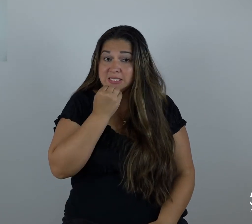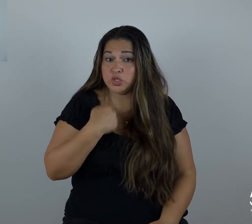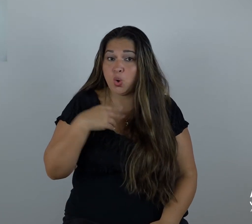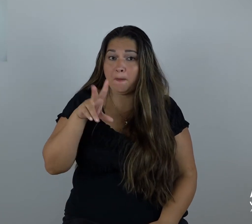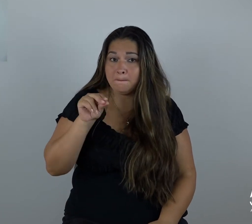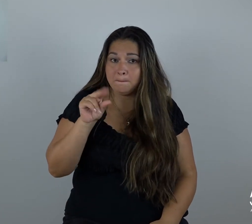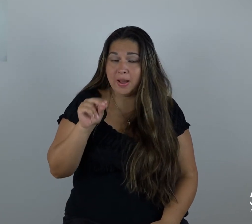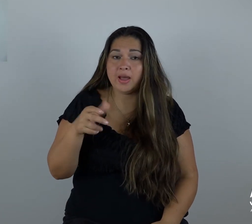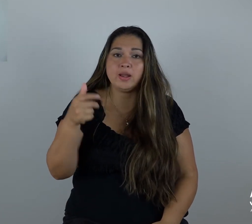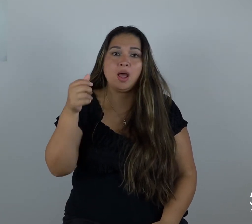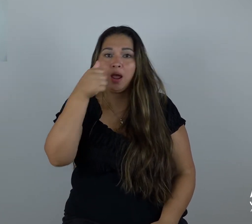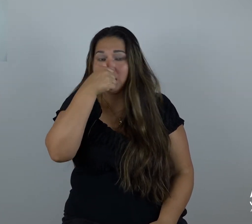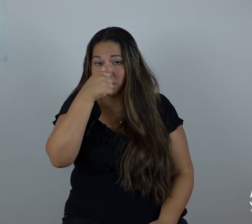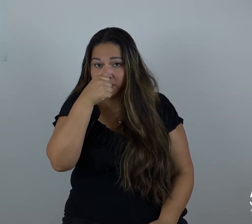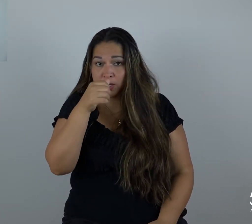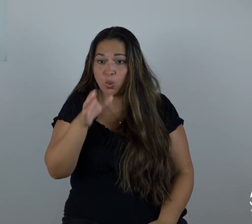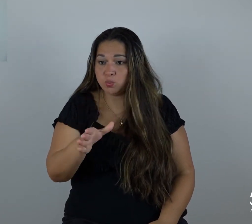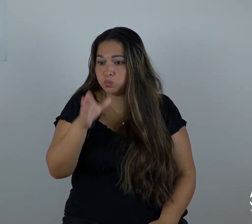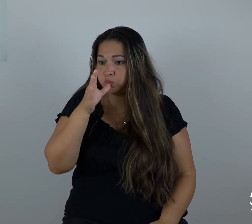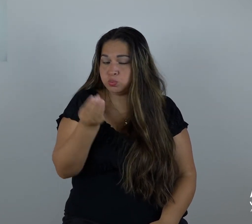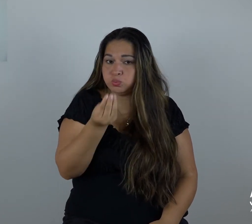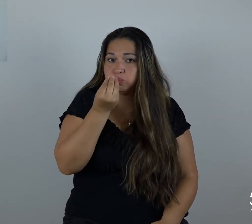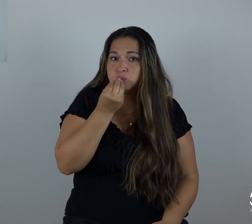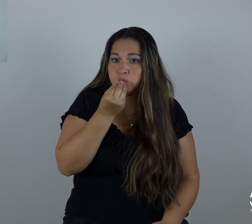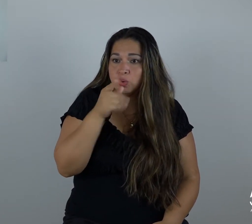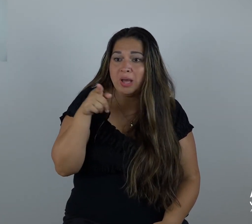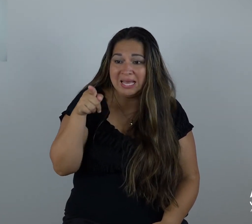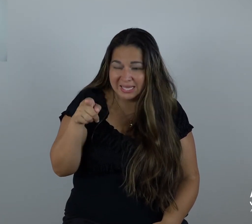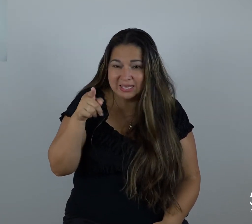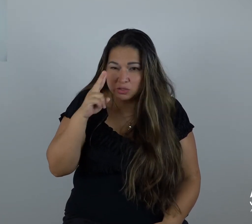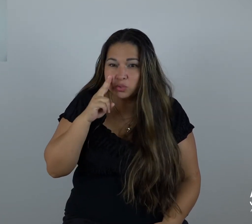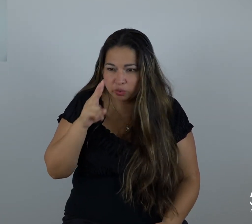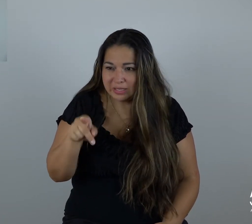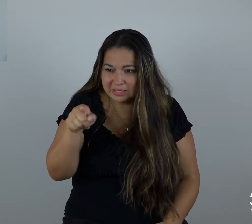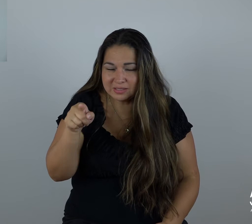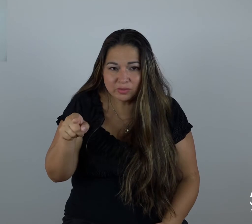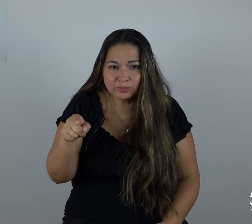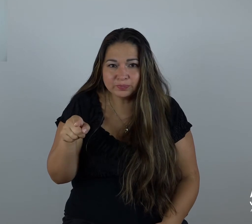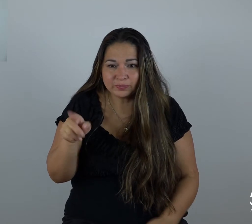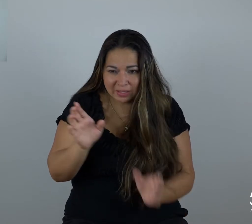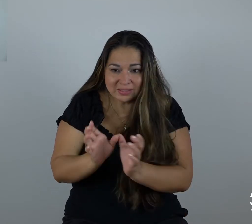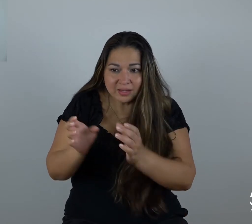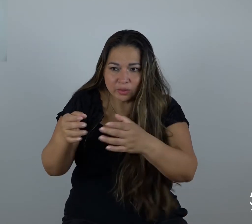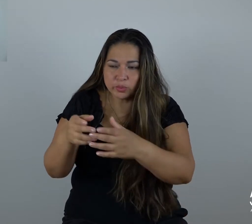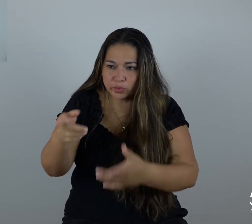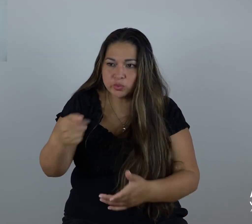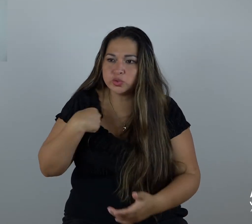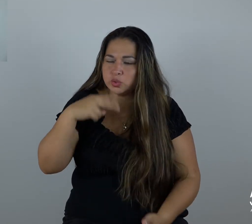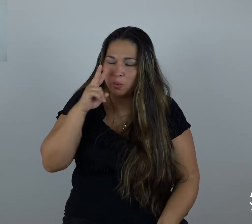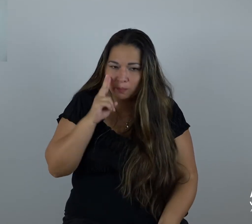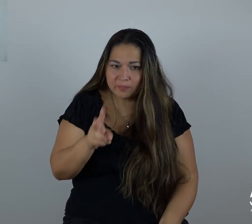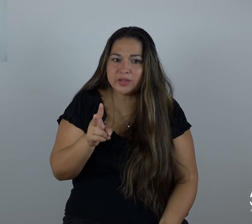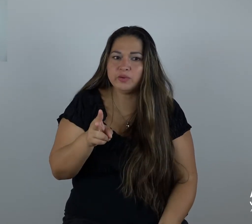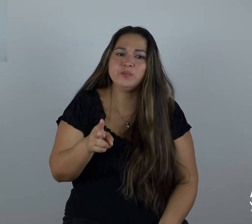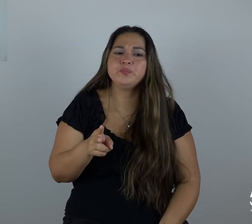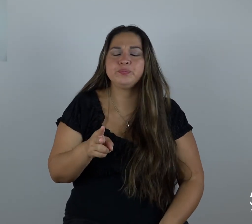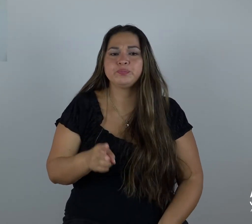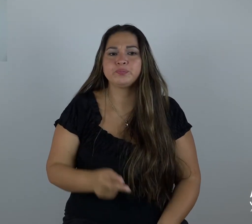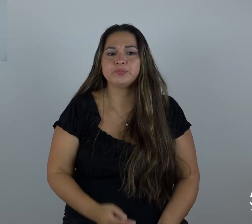yo tomo el pan, cuando yo miro ese evento, esa reunión, o como lo podamos